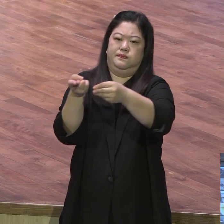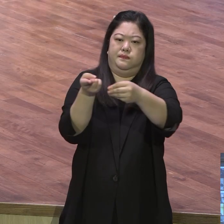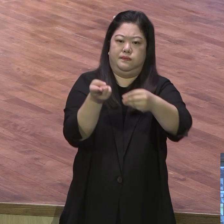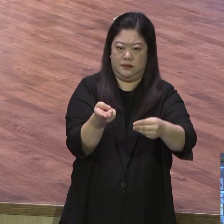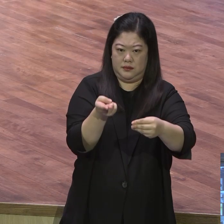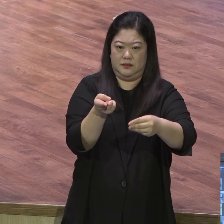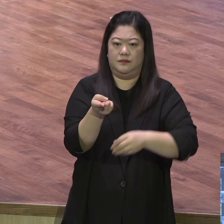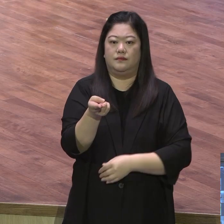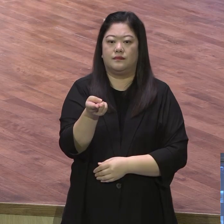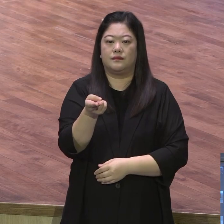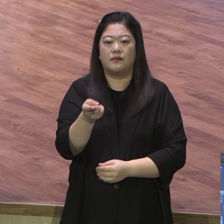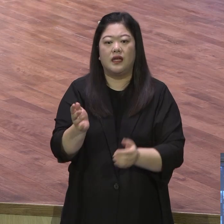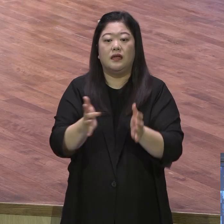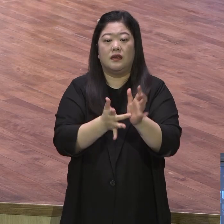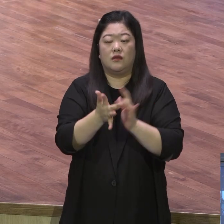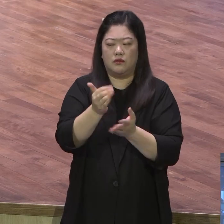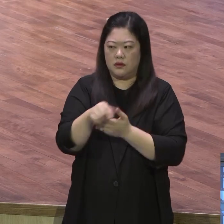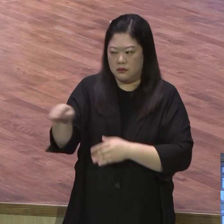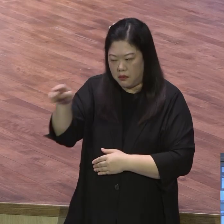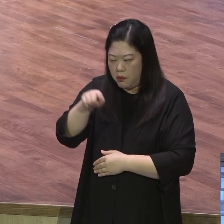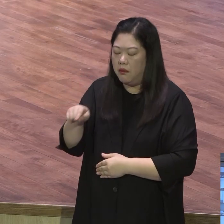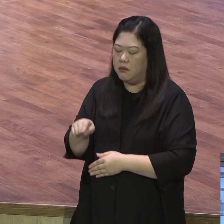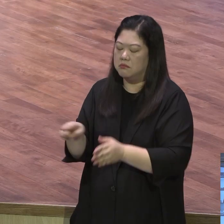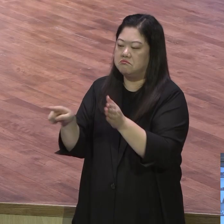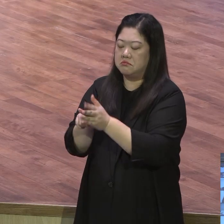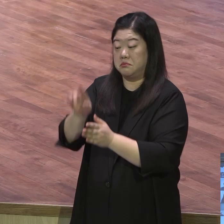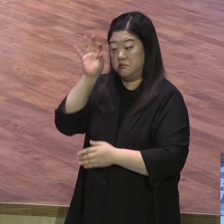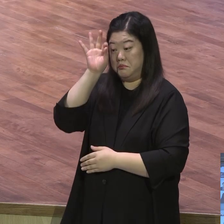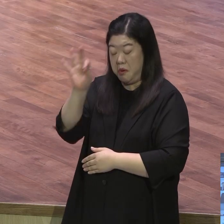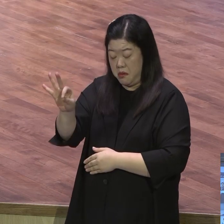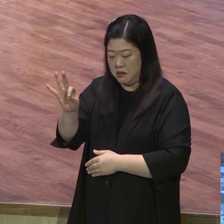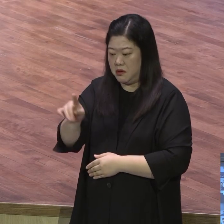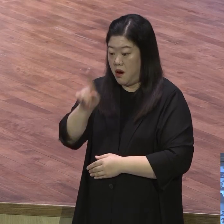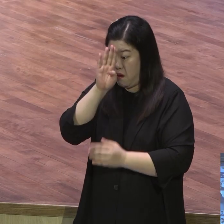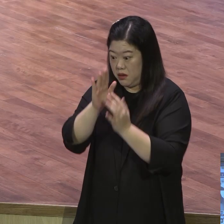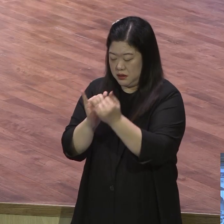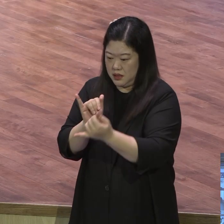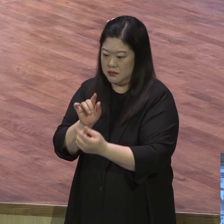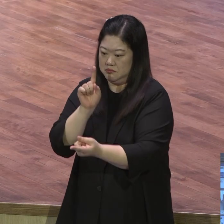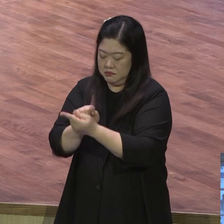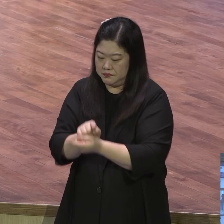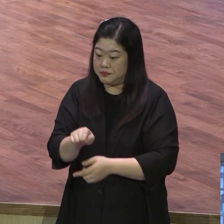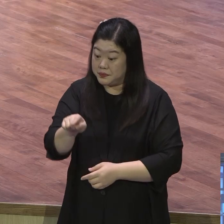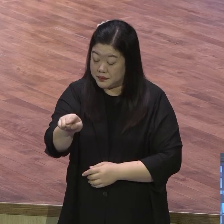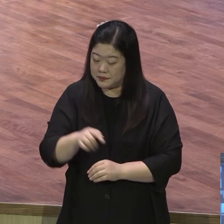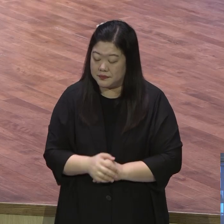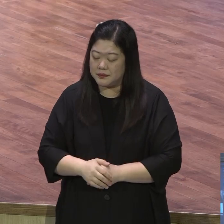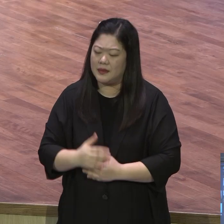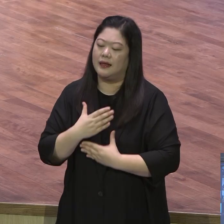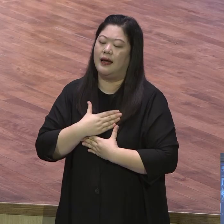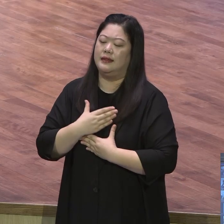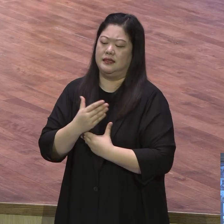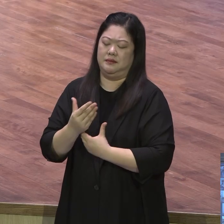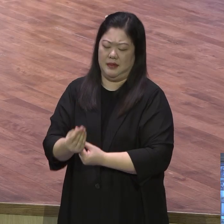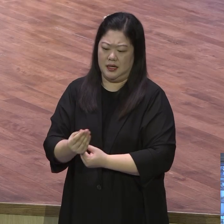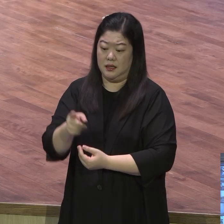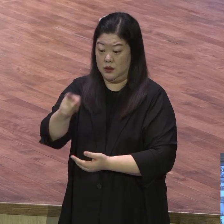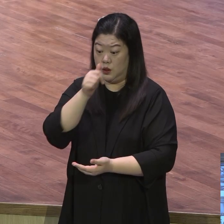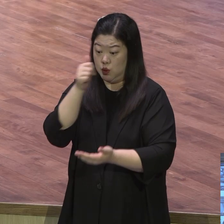예수께서 그들의 믿음을 보시고 중풍병자가 이르시되 작은 자야 안심하라 너